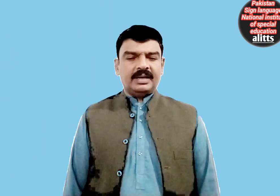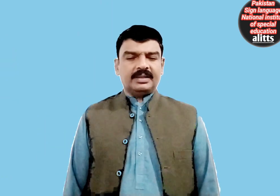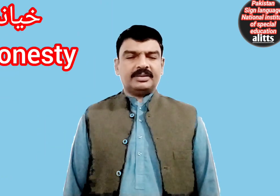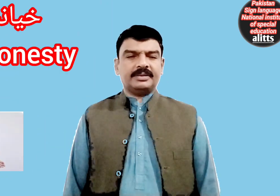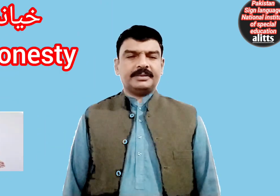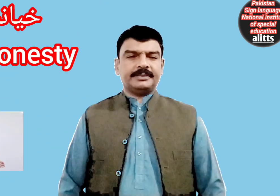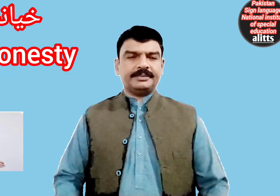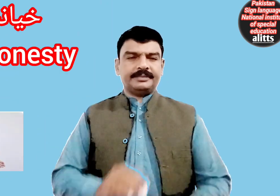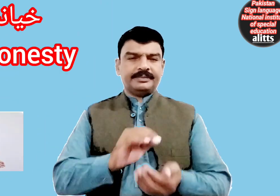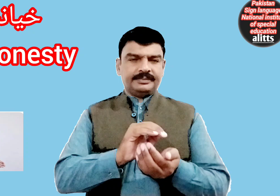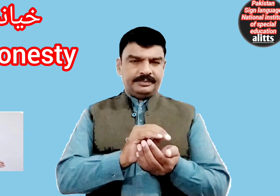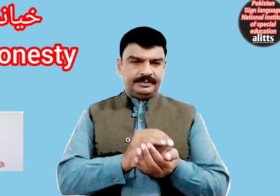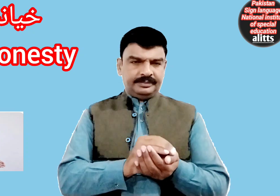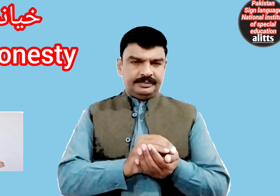खयानत,